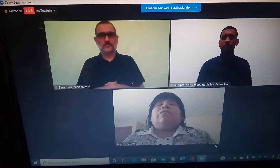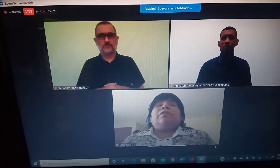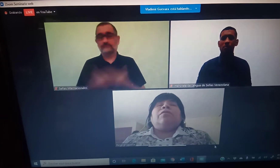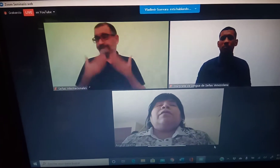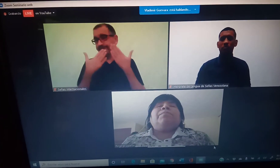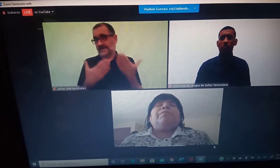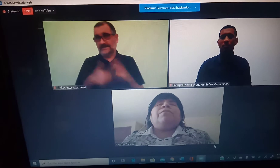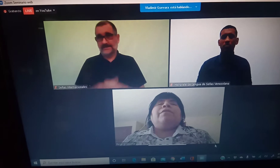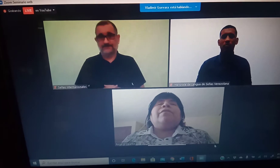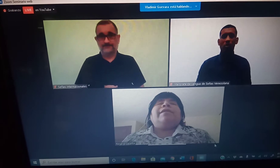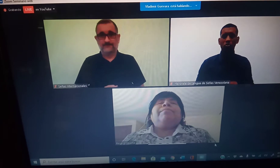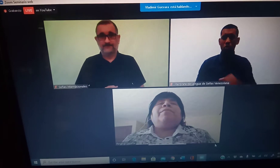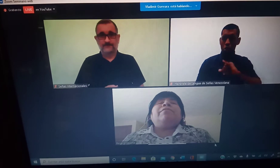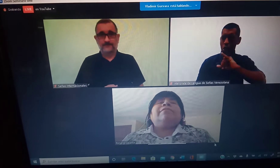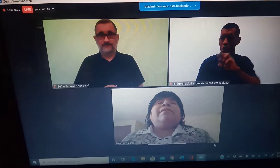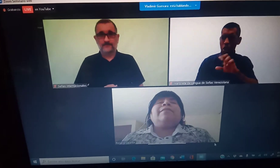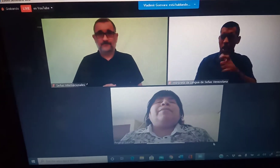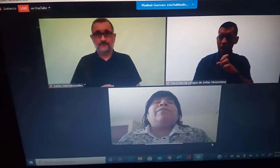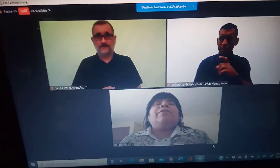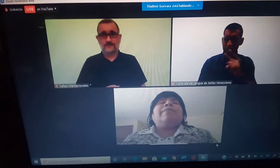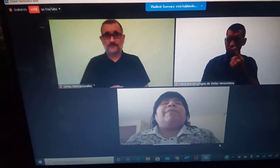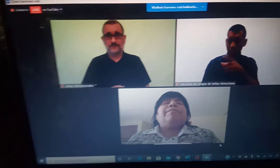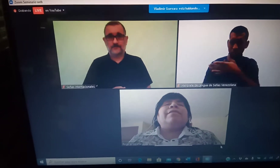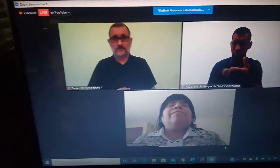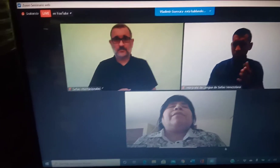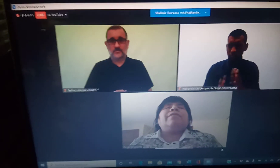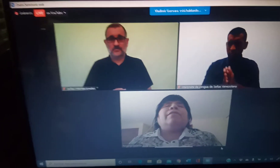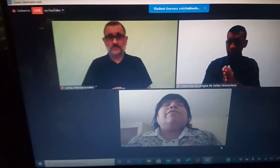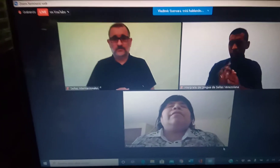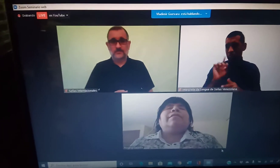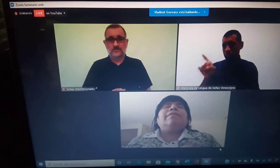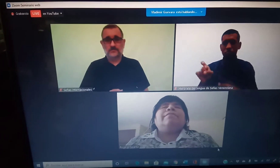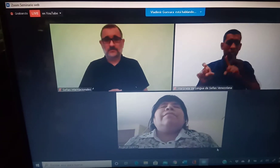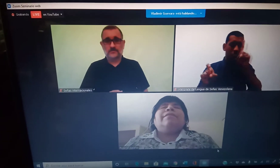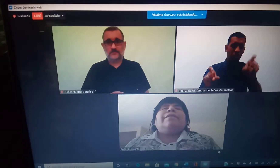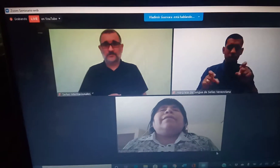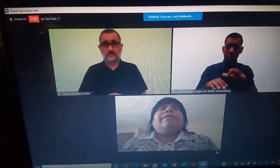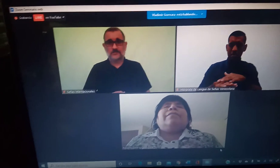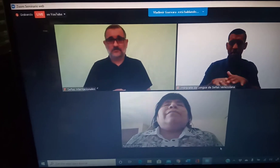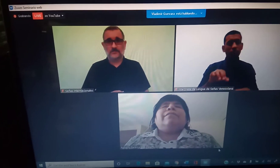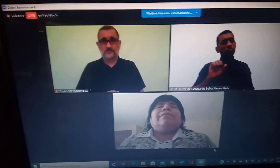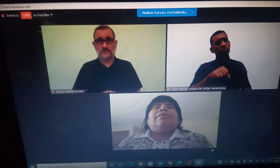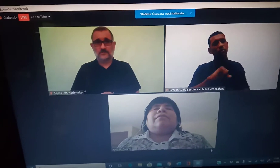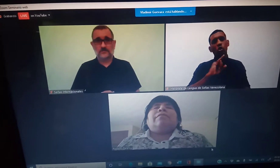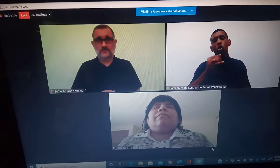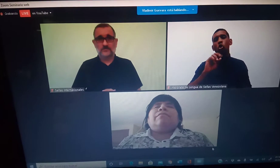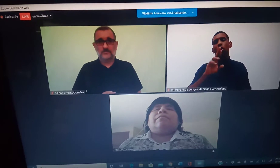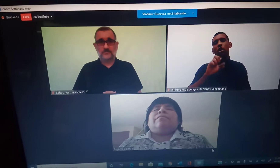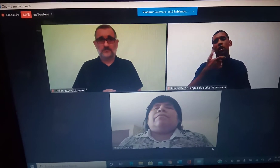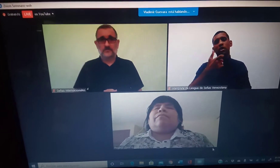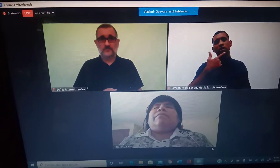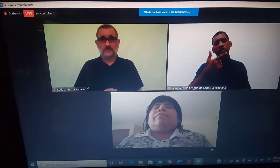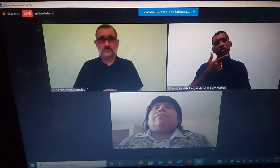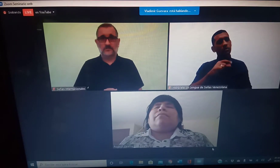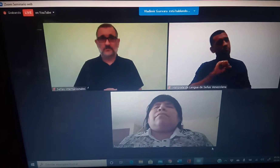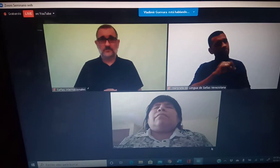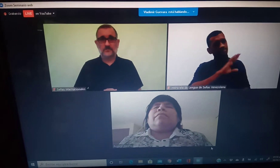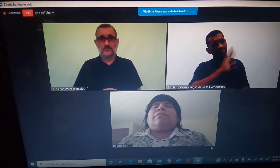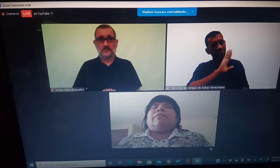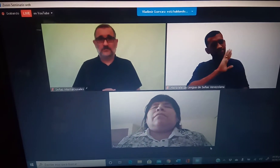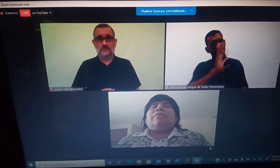No sé si Jorge primero, porque creo que le pregunto para Jorge y para Miriam, ¿verdad? Sí. Listo. Esto, ¿qué más, José? Me